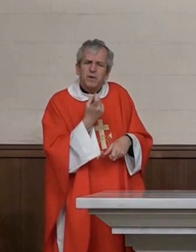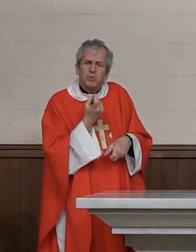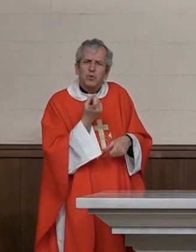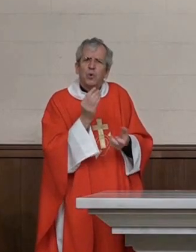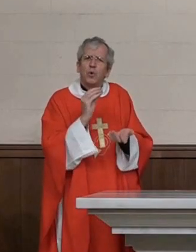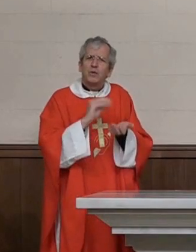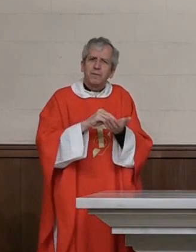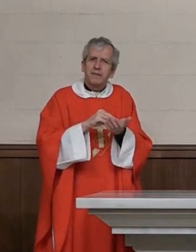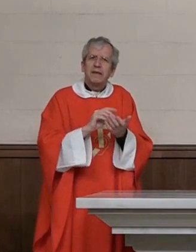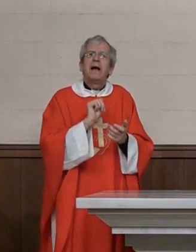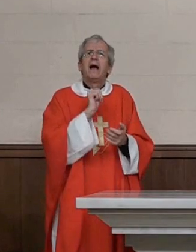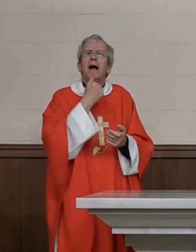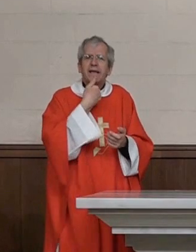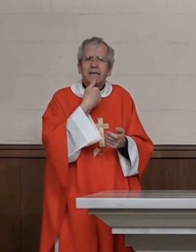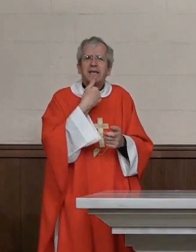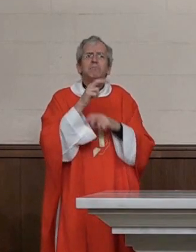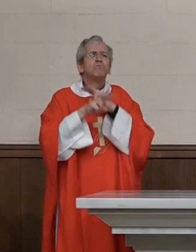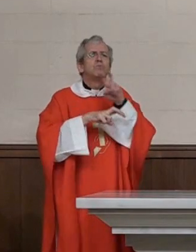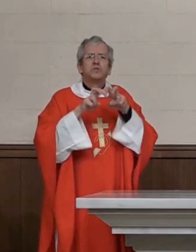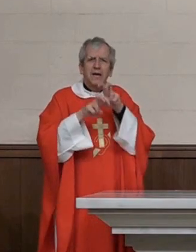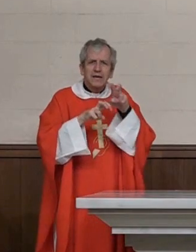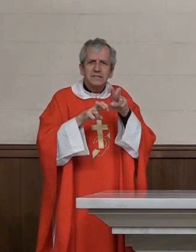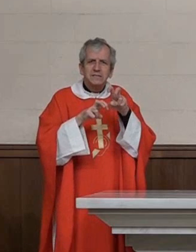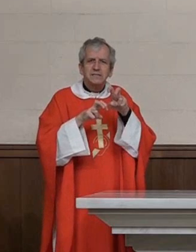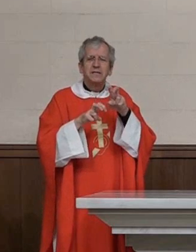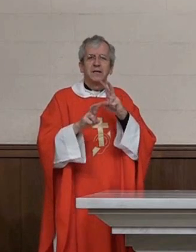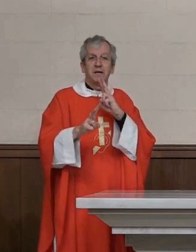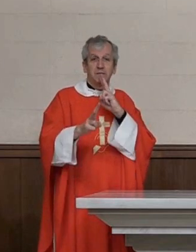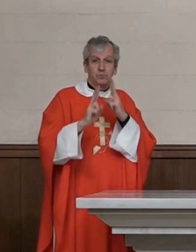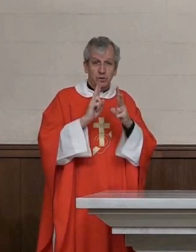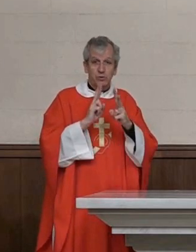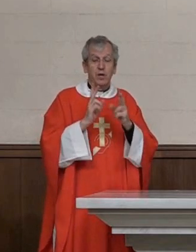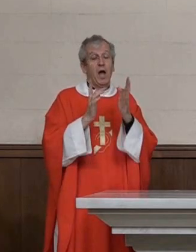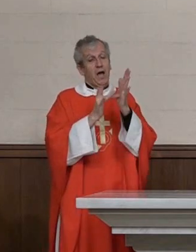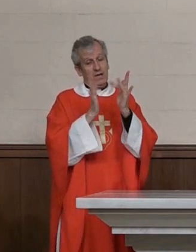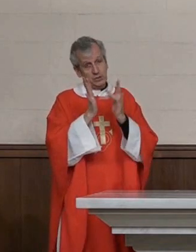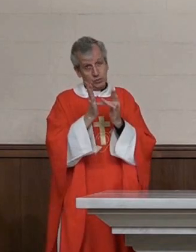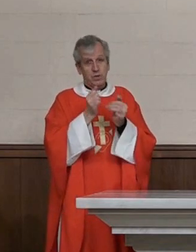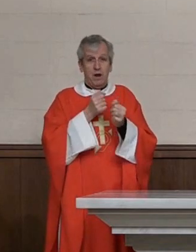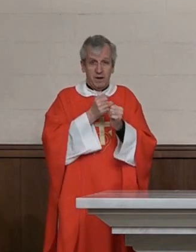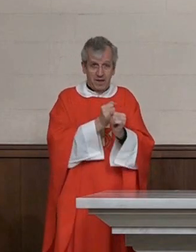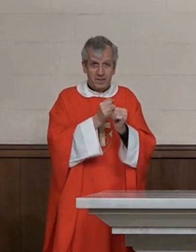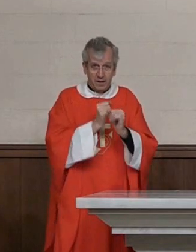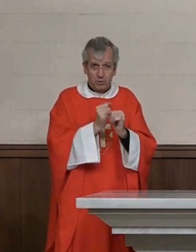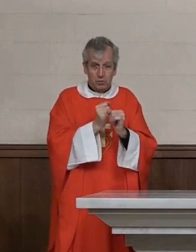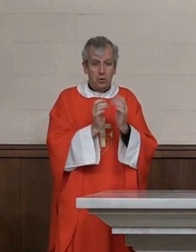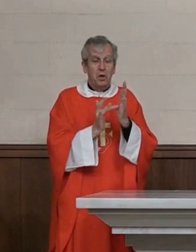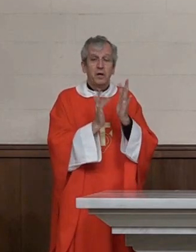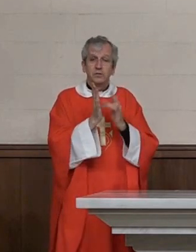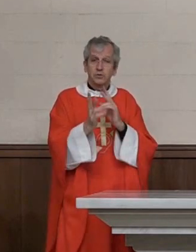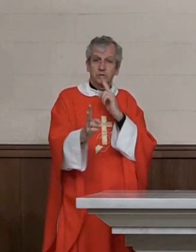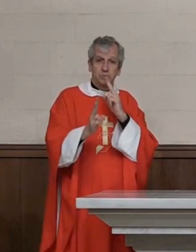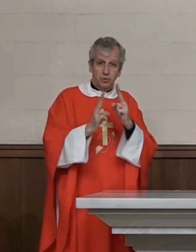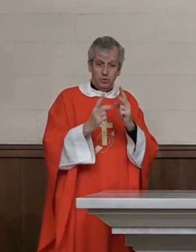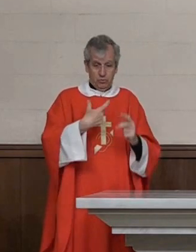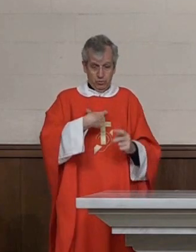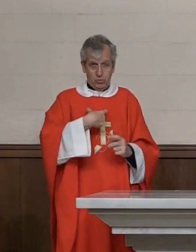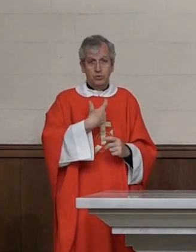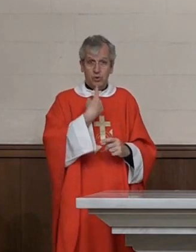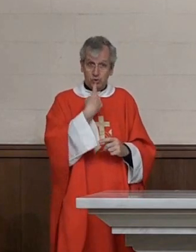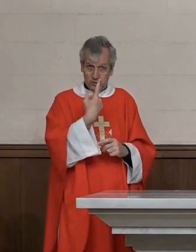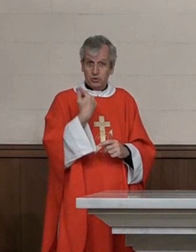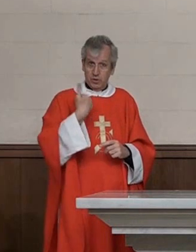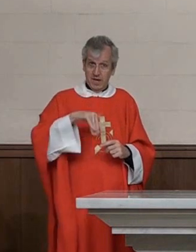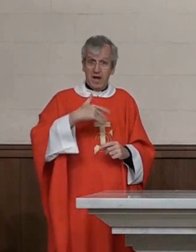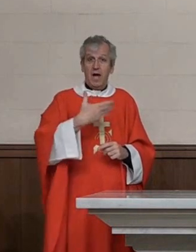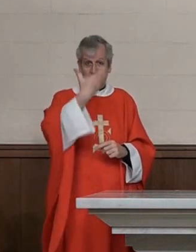otra vez: ¿A quién buscáis? Ellos dijeron: A Jesús el Nazareno. Jesús contestó: Os